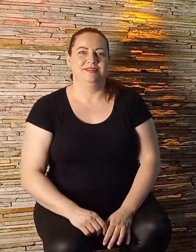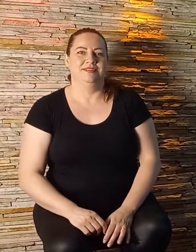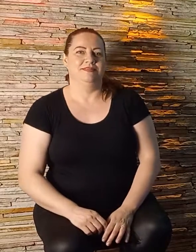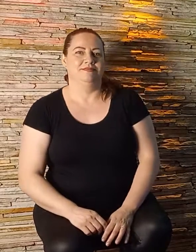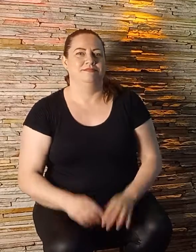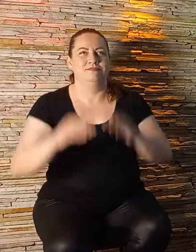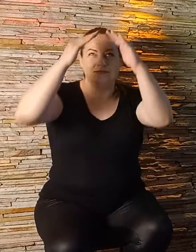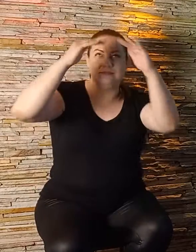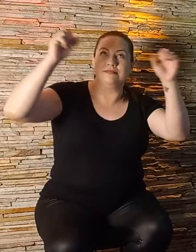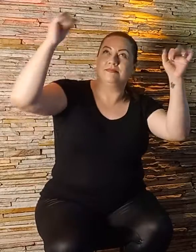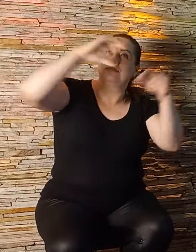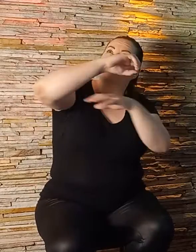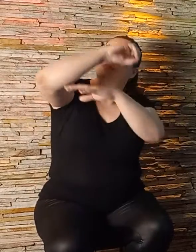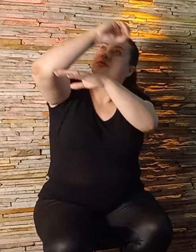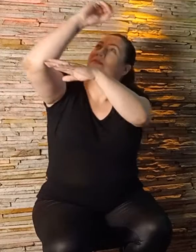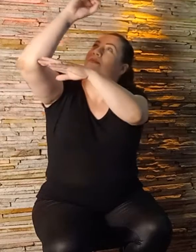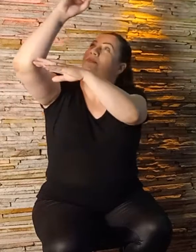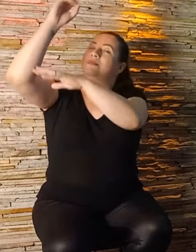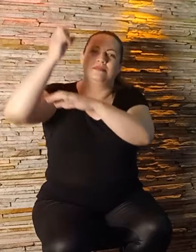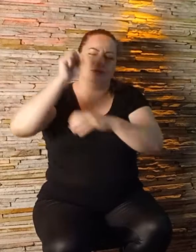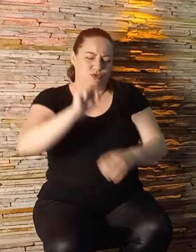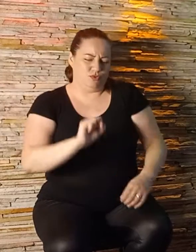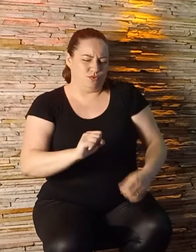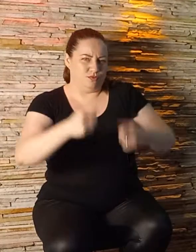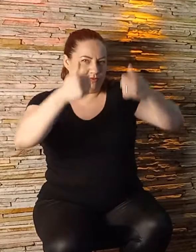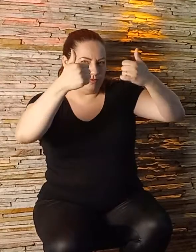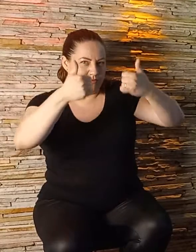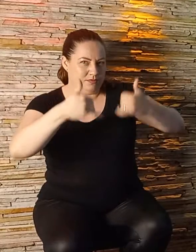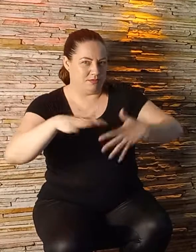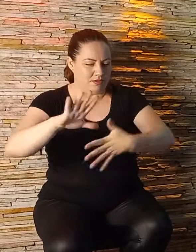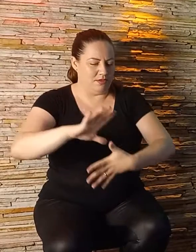com a Lua como se fala